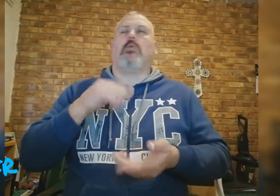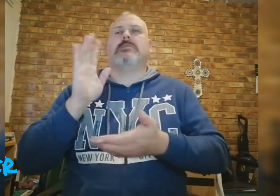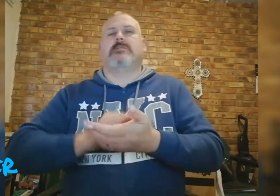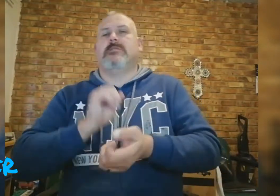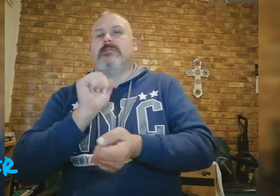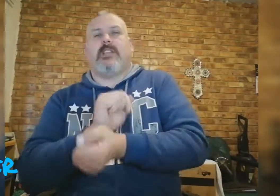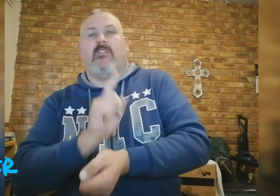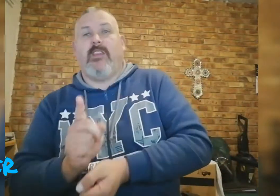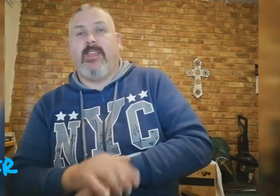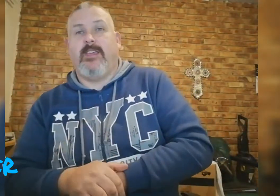ons, help